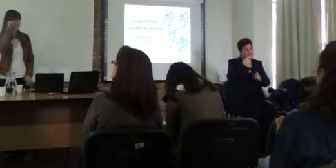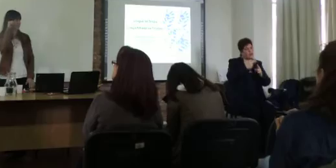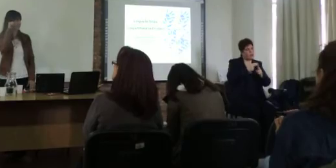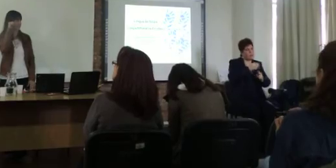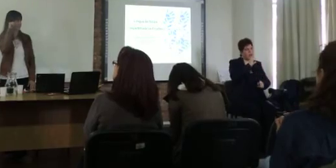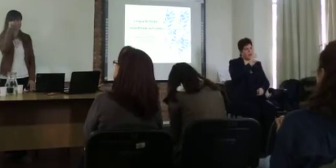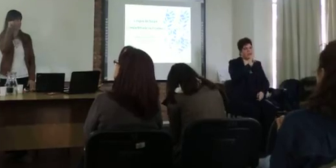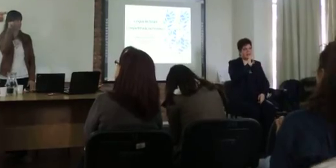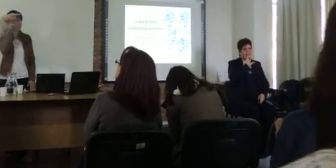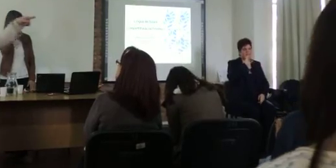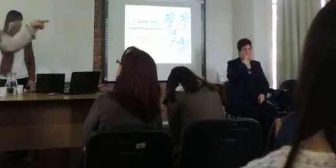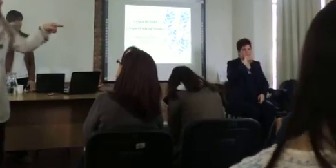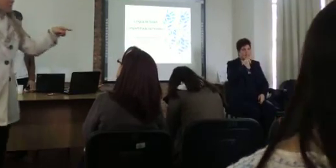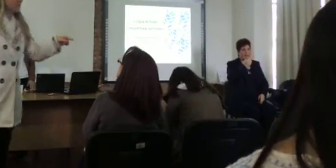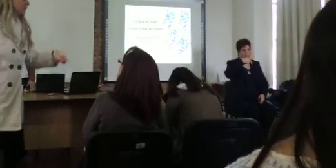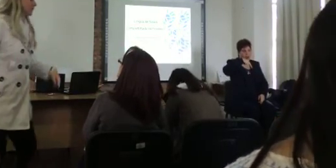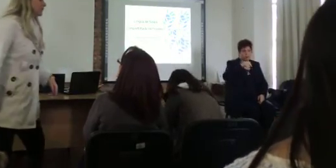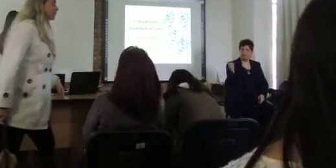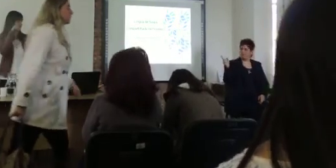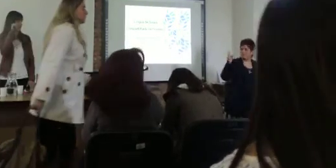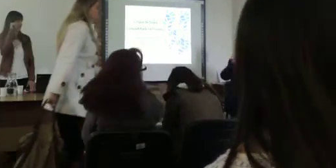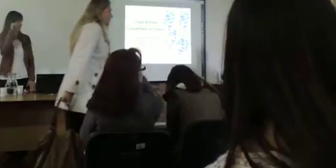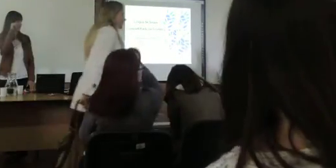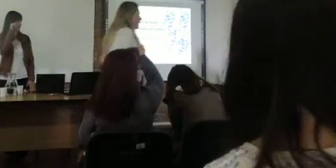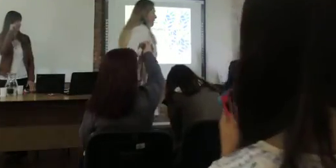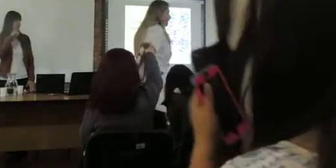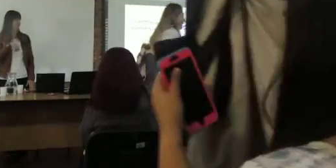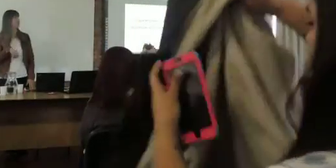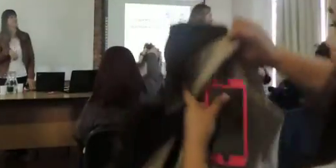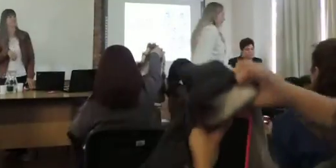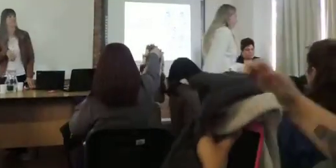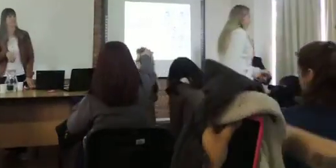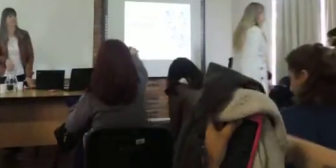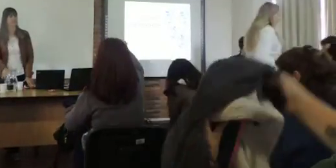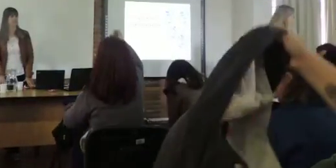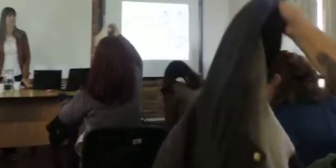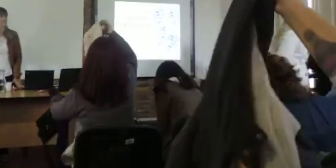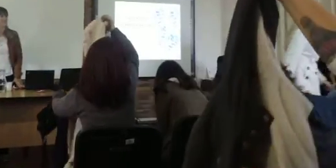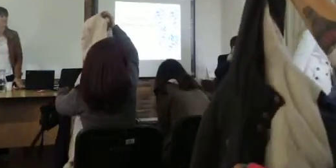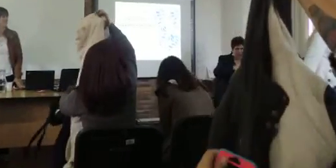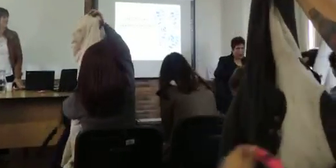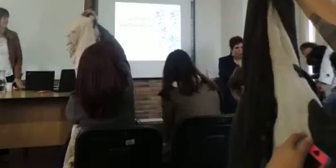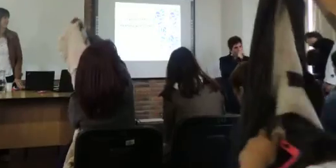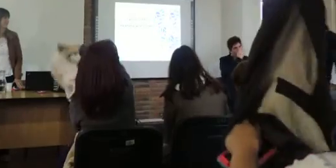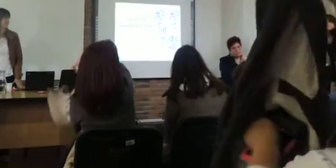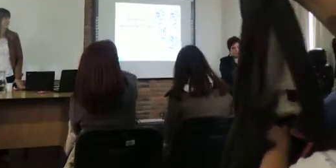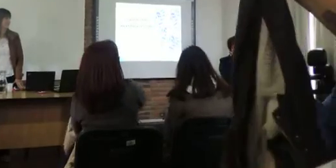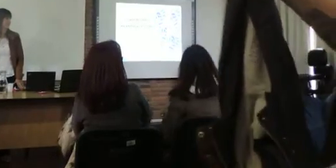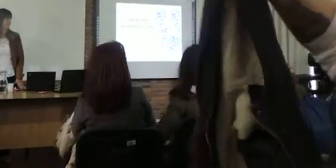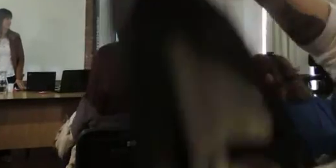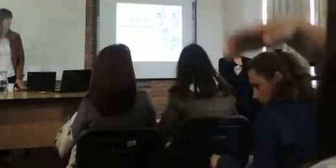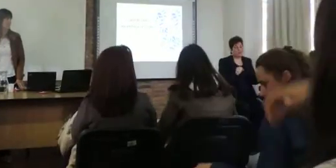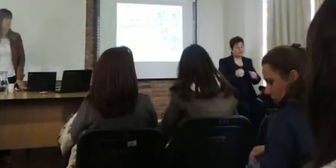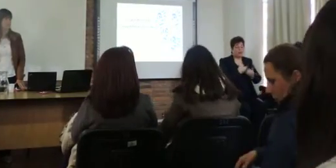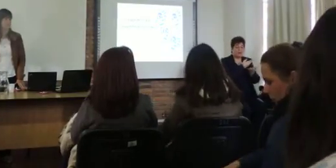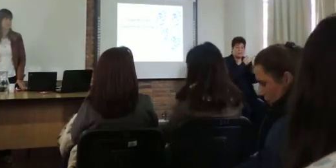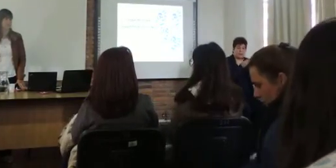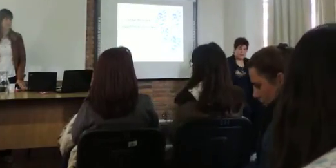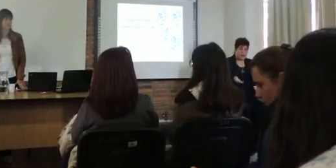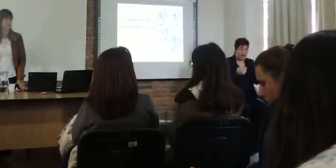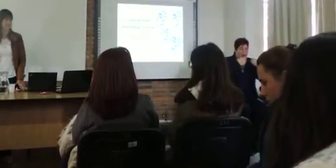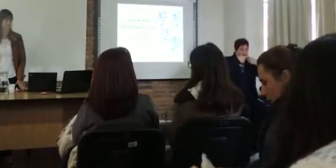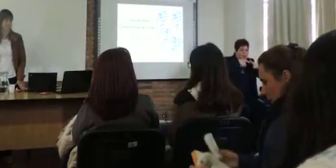unos inconvenientes de logística para poder llegar al Uruguay. La presentación de ellos es La lengua de señas compartida en